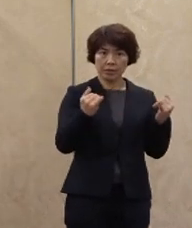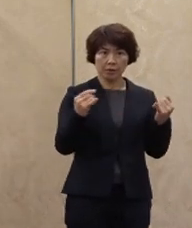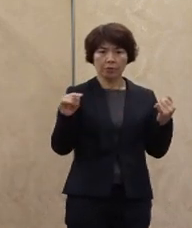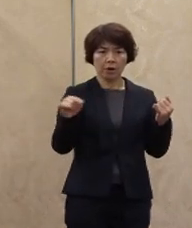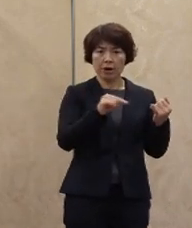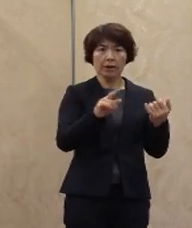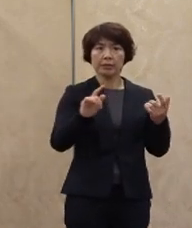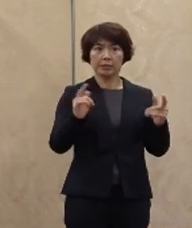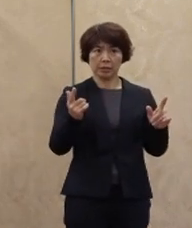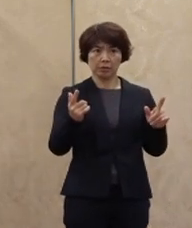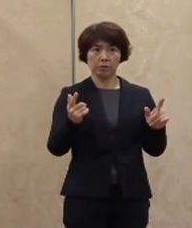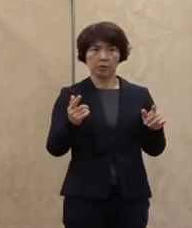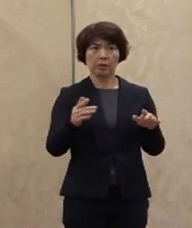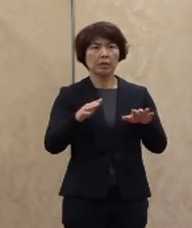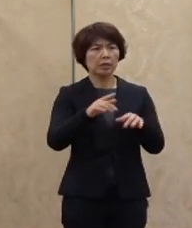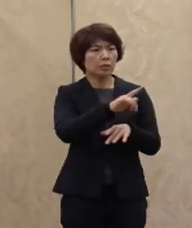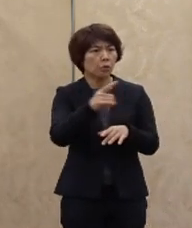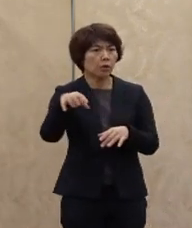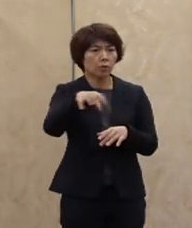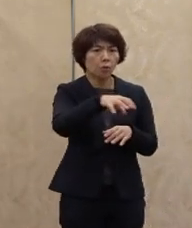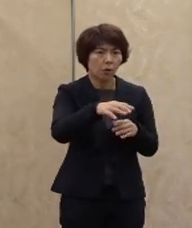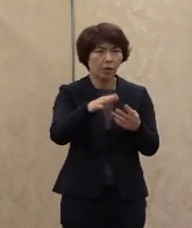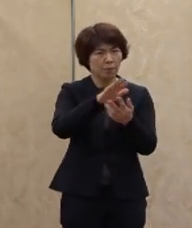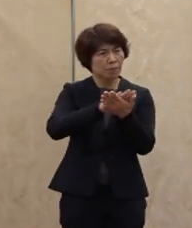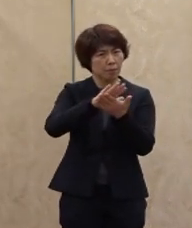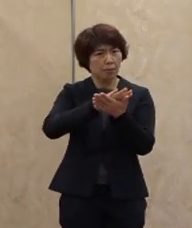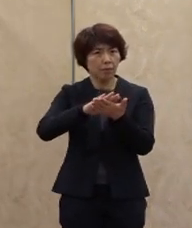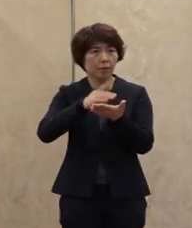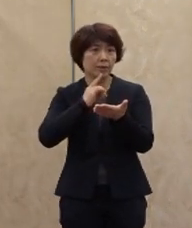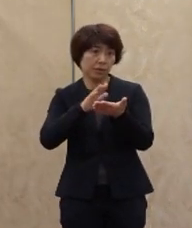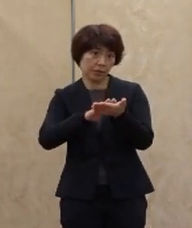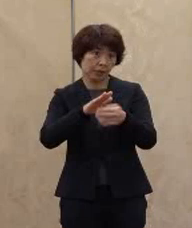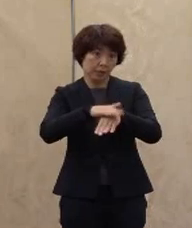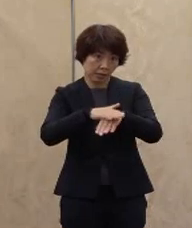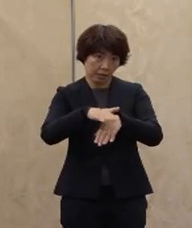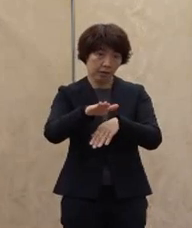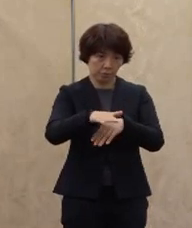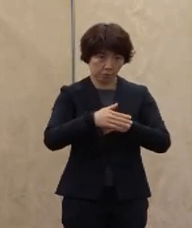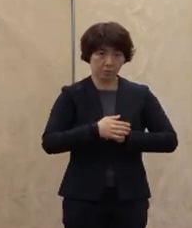陽性者っていうのも一緒のような使い方をしている時があります。でこれは